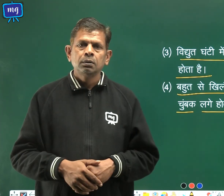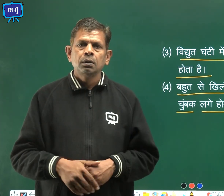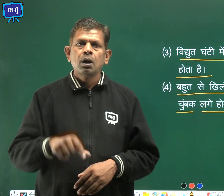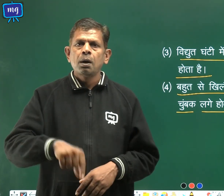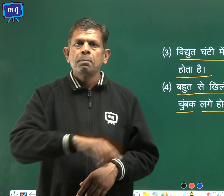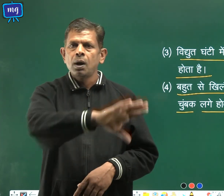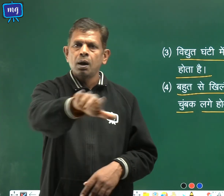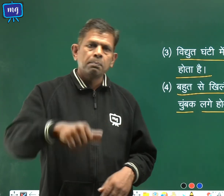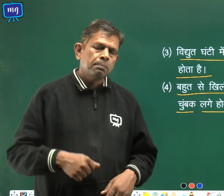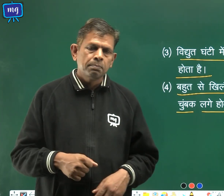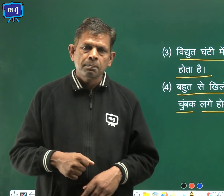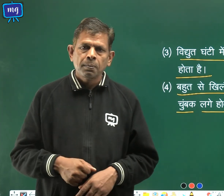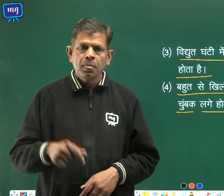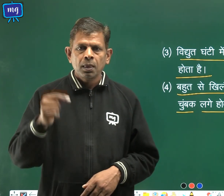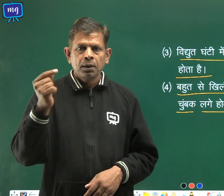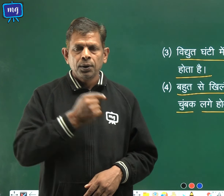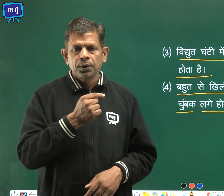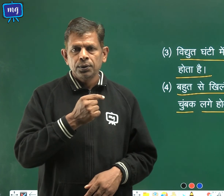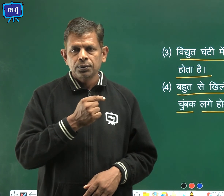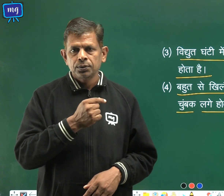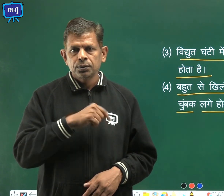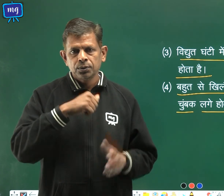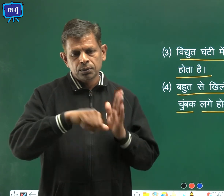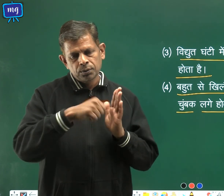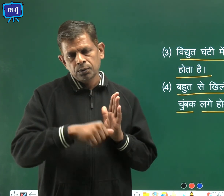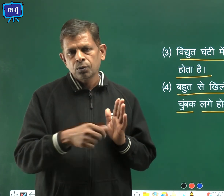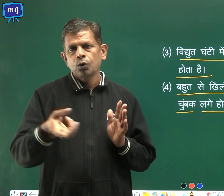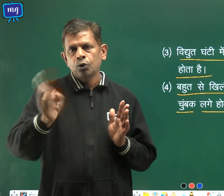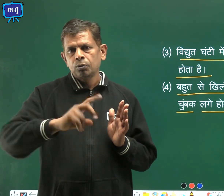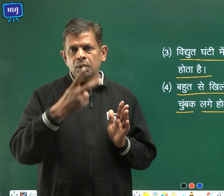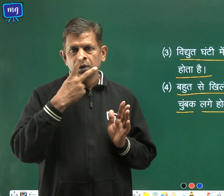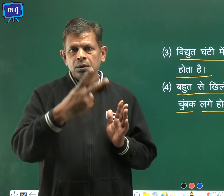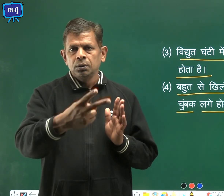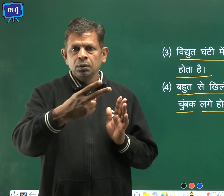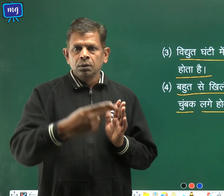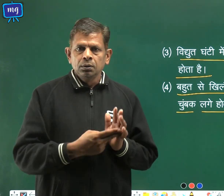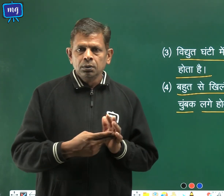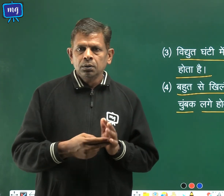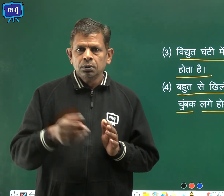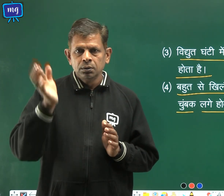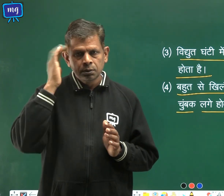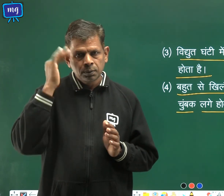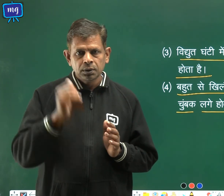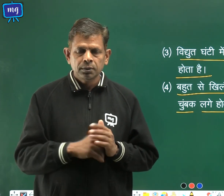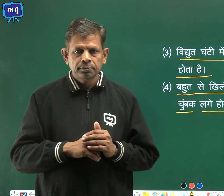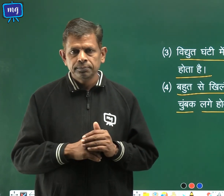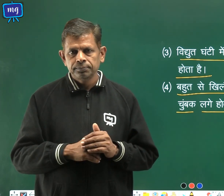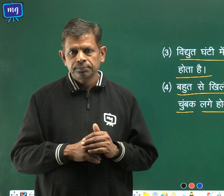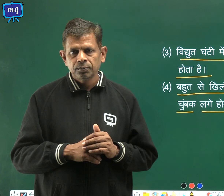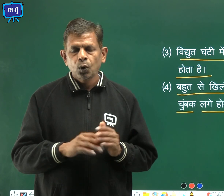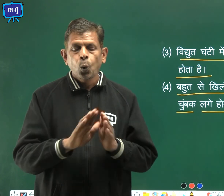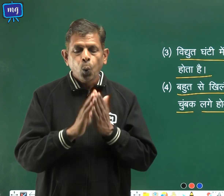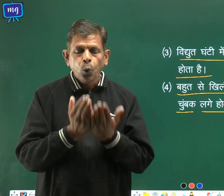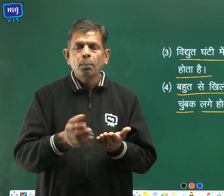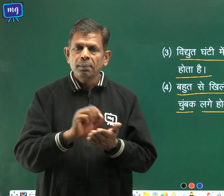अब आप इस वीडियो को दोबारा देखना, समझना, कॉपी